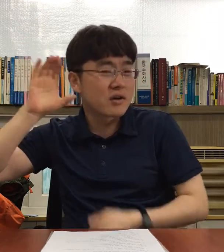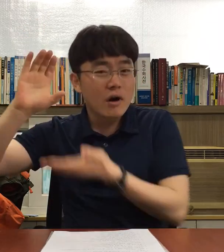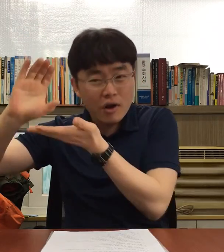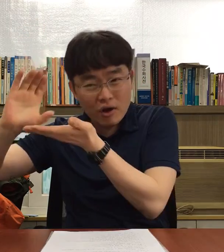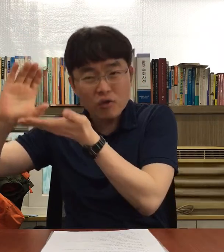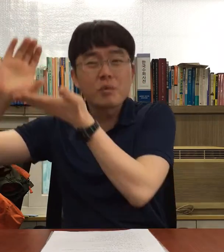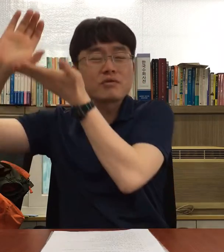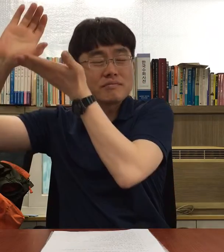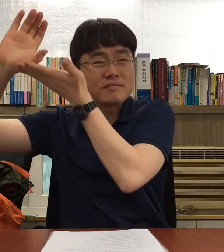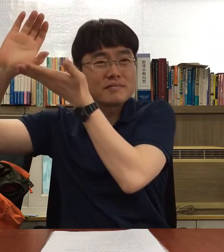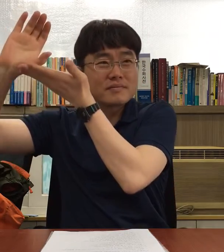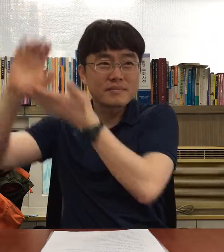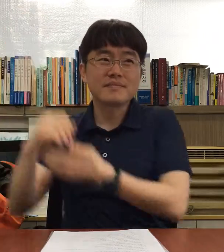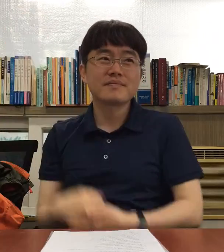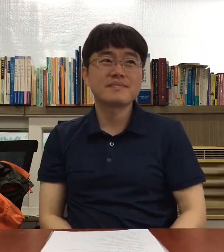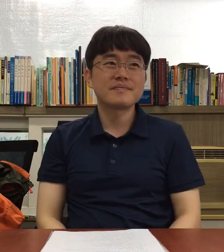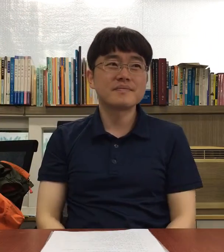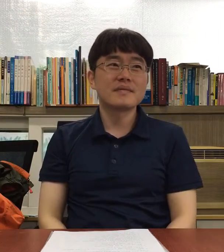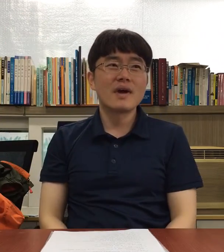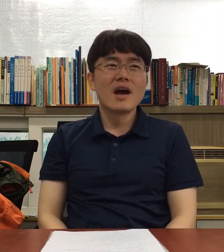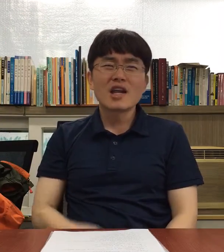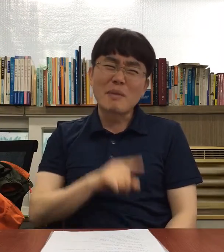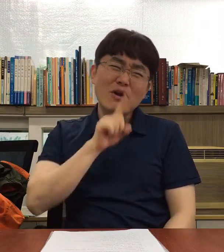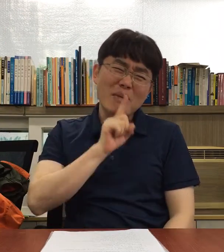걸 이렇게 높여라. 그래서 말로 막